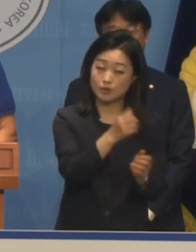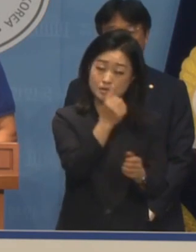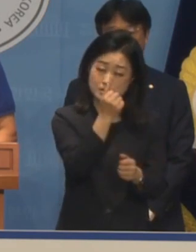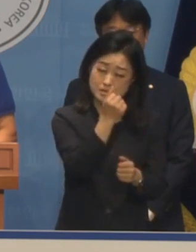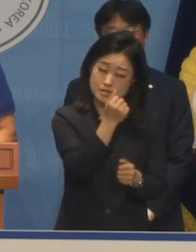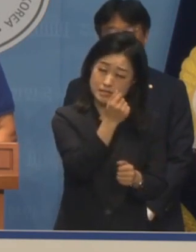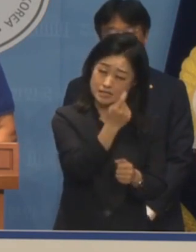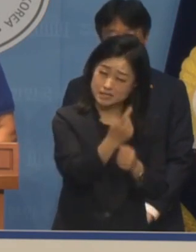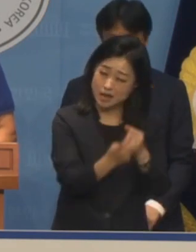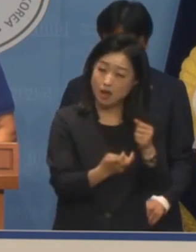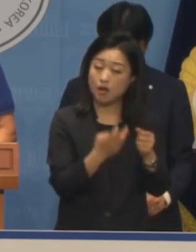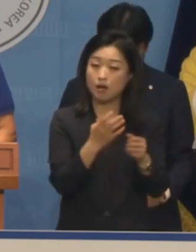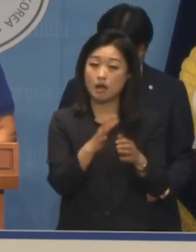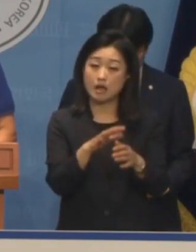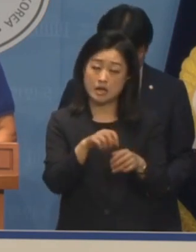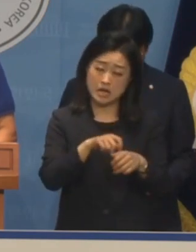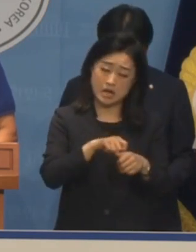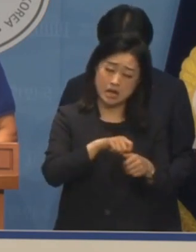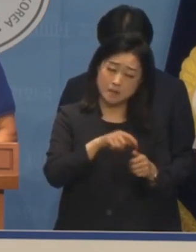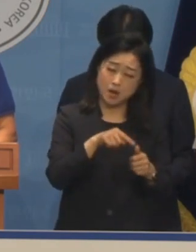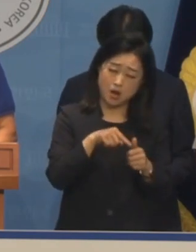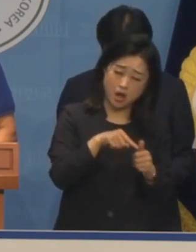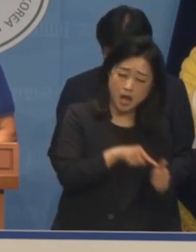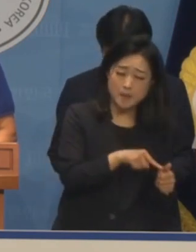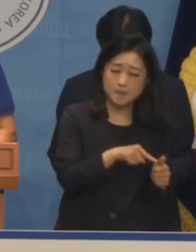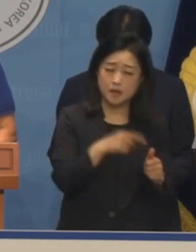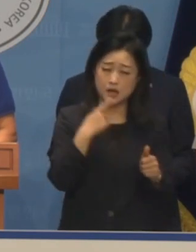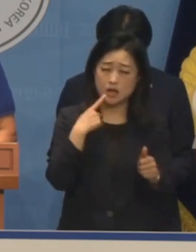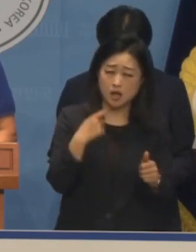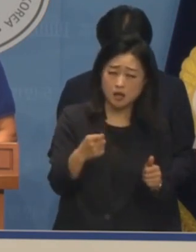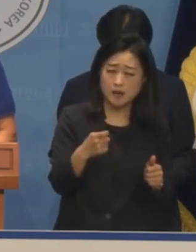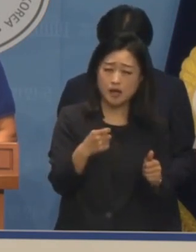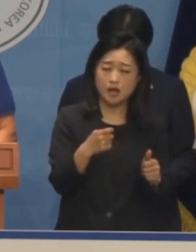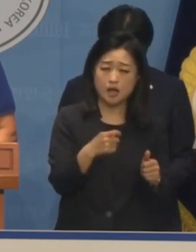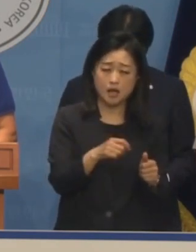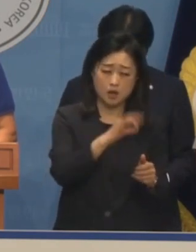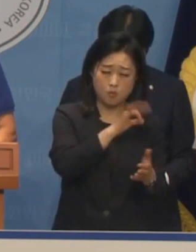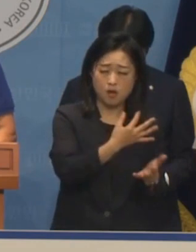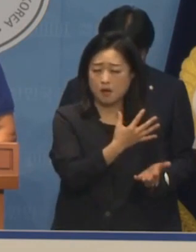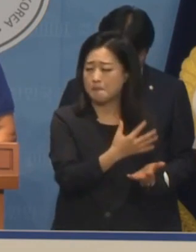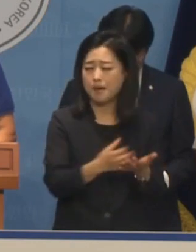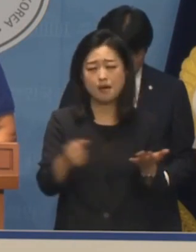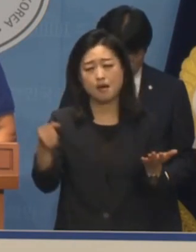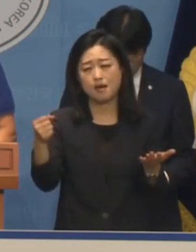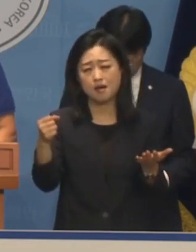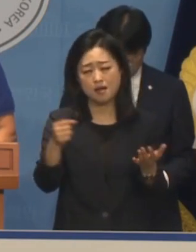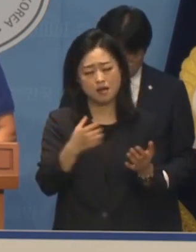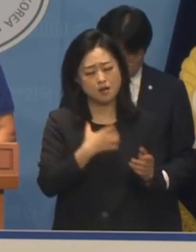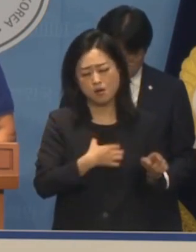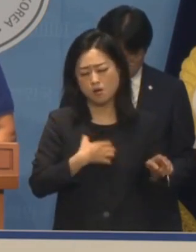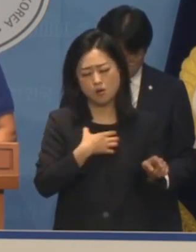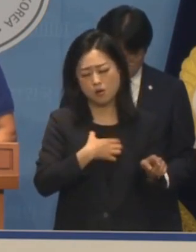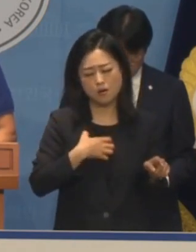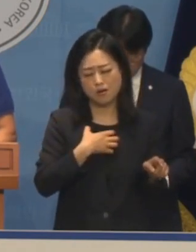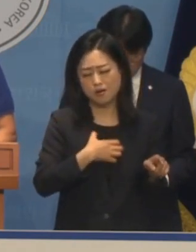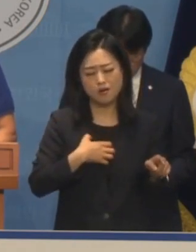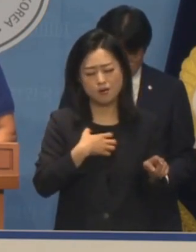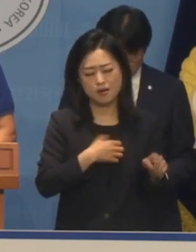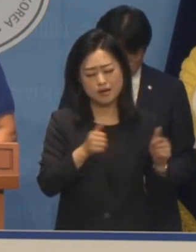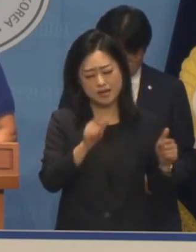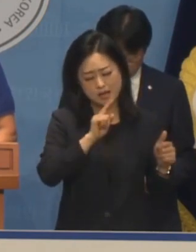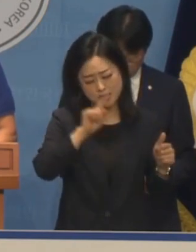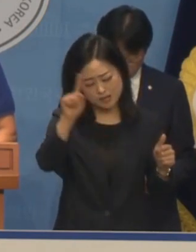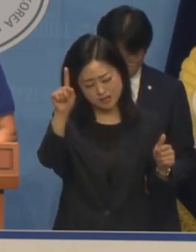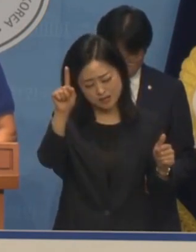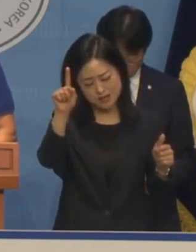사측으로부터 억압과 착취를 당하면서 살아왔습니다 그 긴긴 세월 동안 고통을 감 하면서 소송을